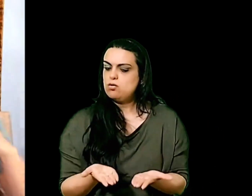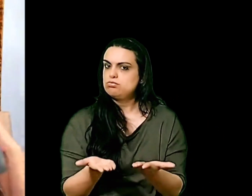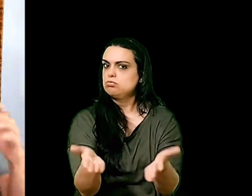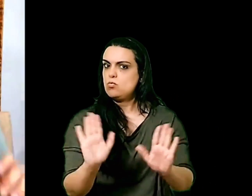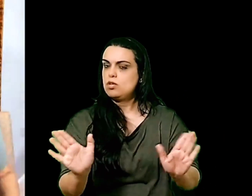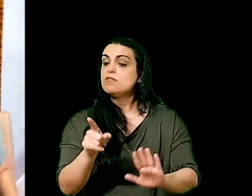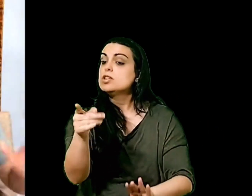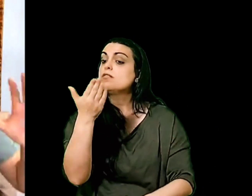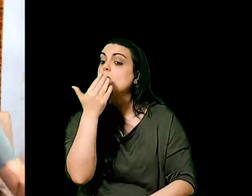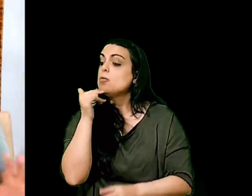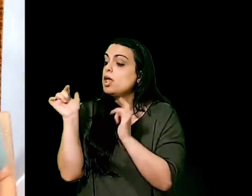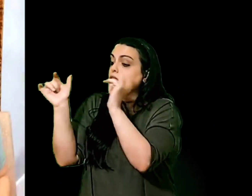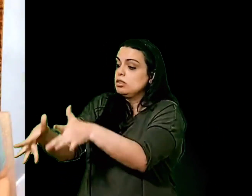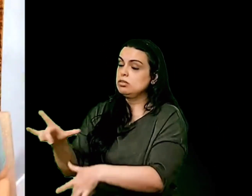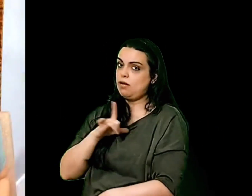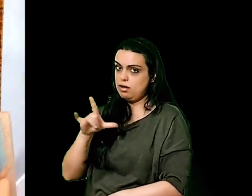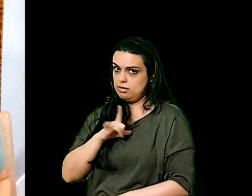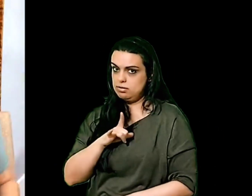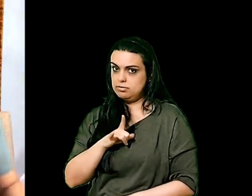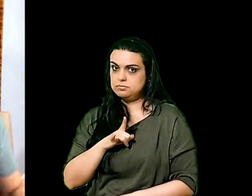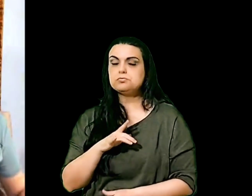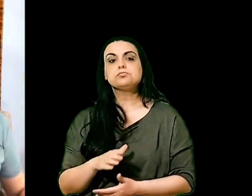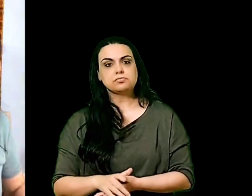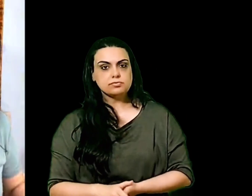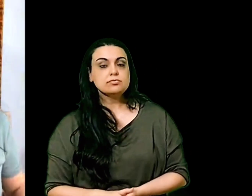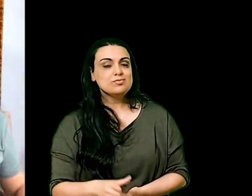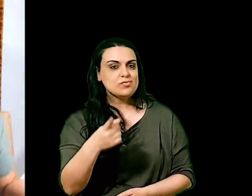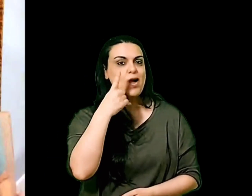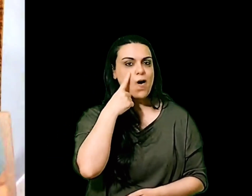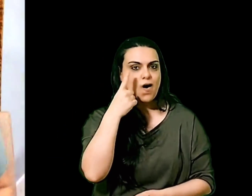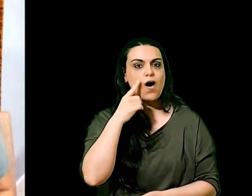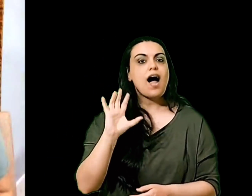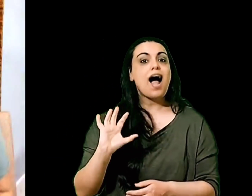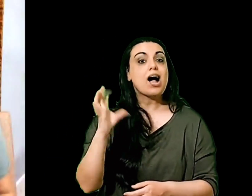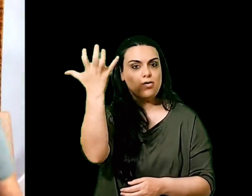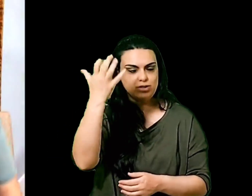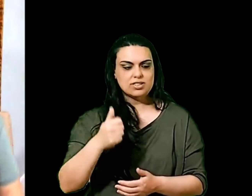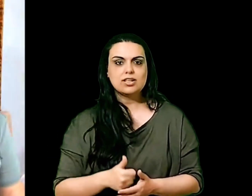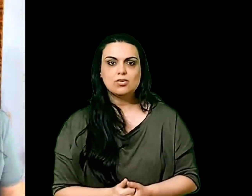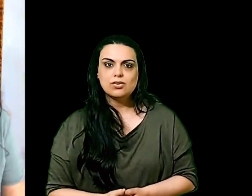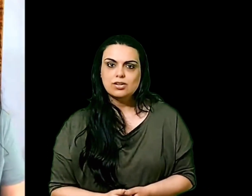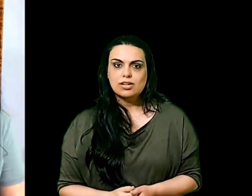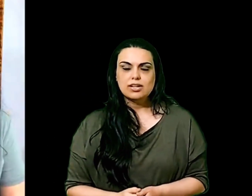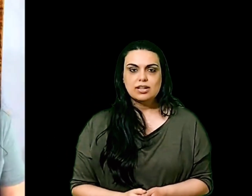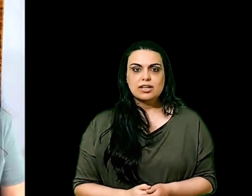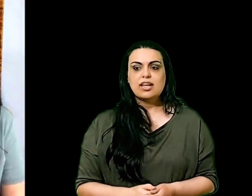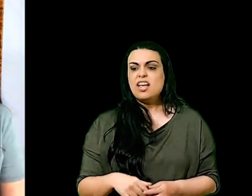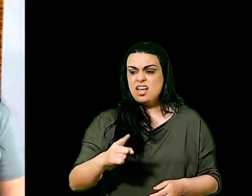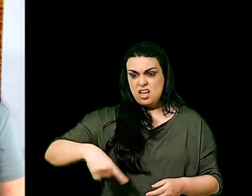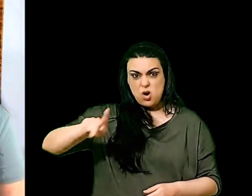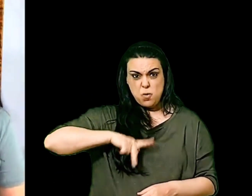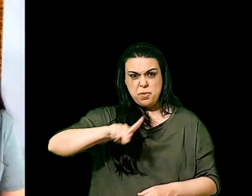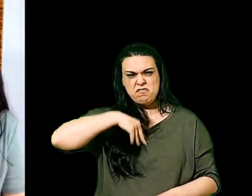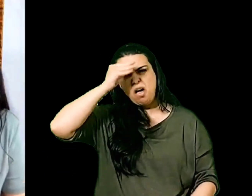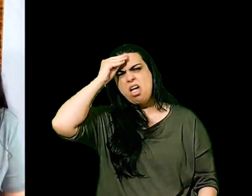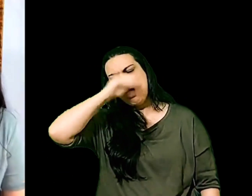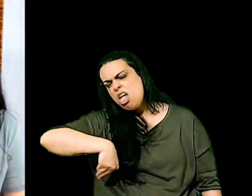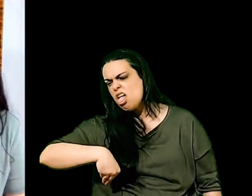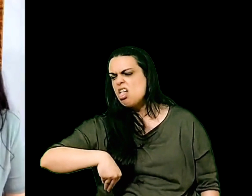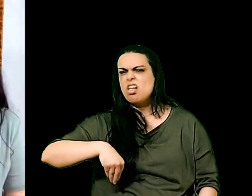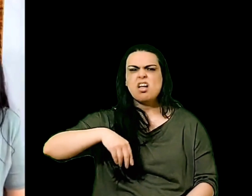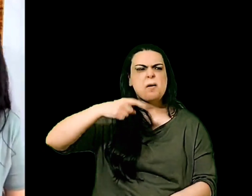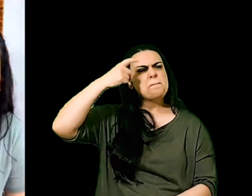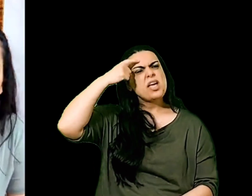fogo. Vocês vão comer aquilo que vocês têm. Aí vamos lá. Olha o que acontecia. Quando movidos